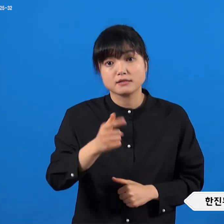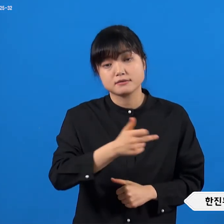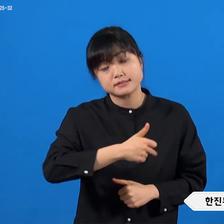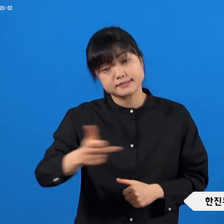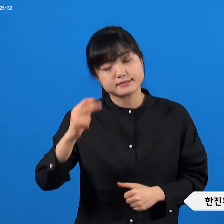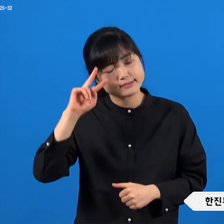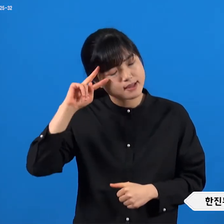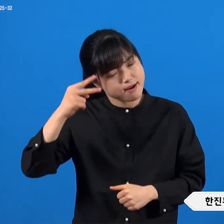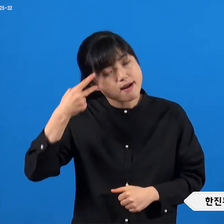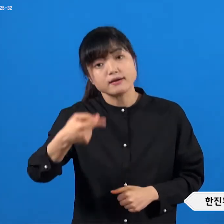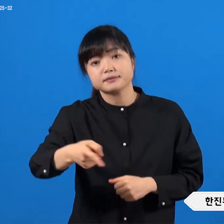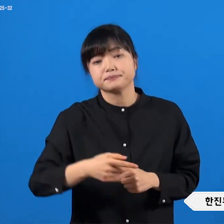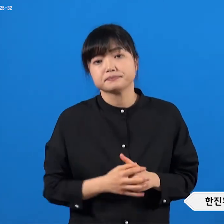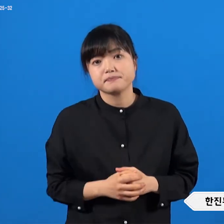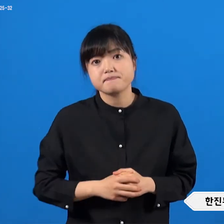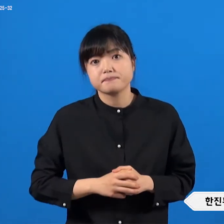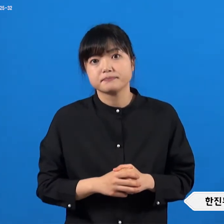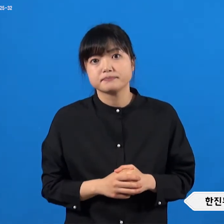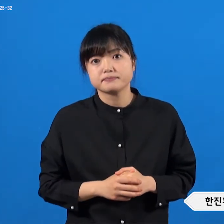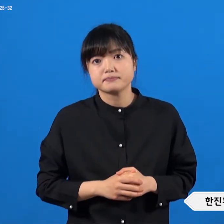그건 큰 착각입니다.